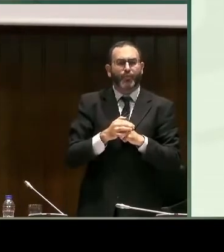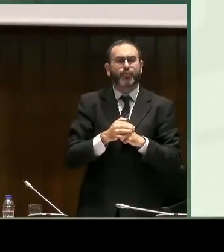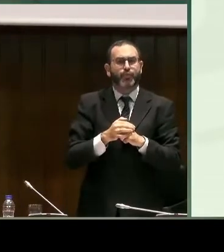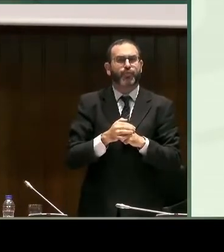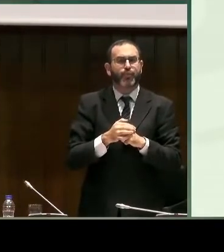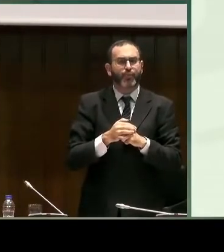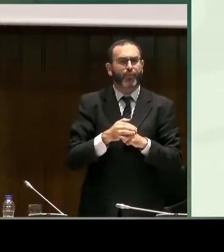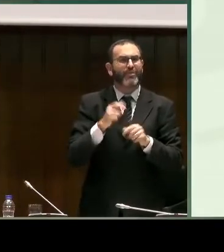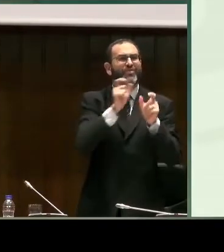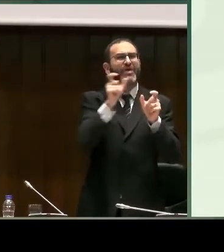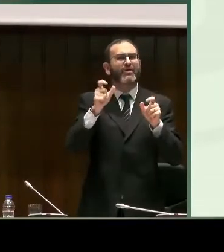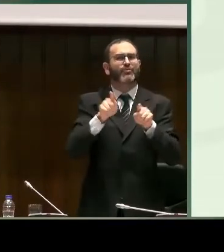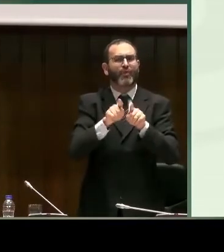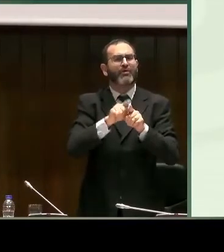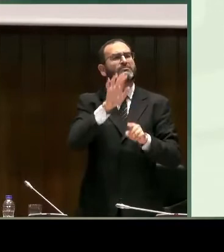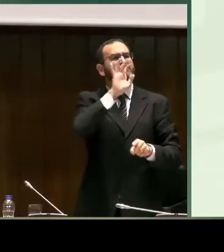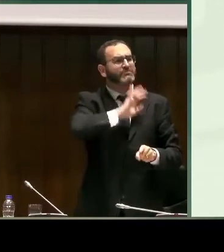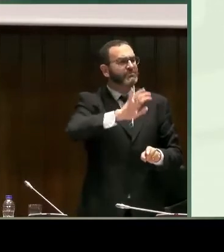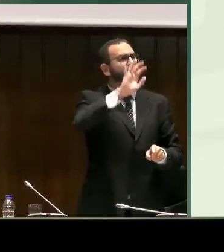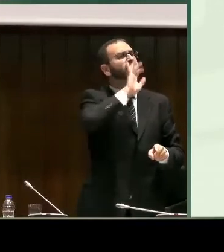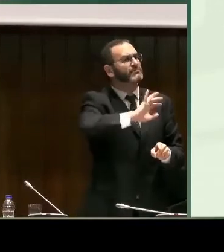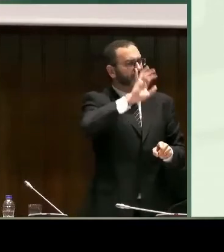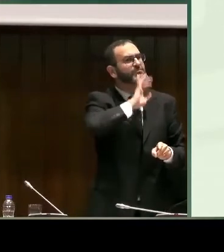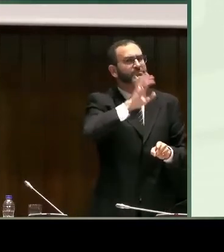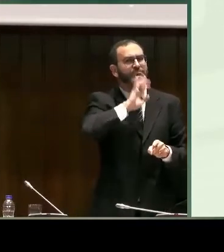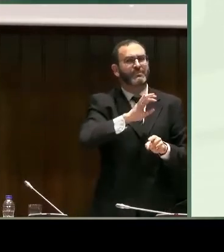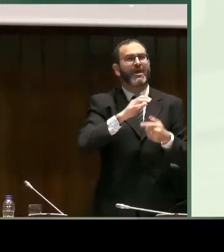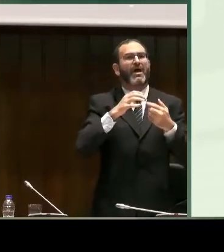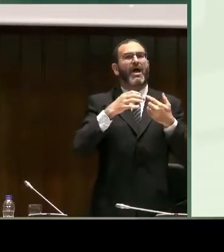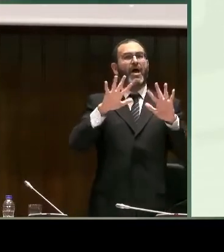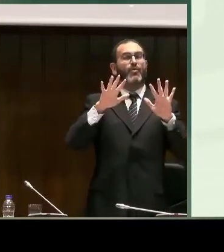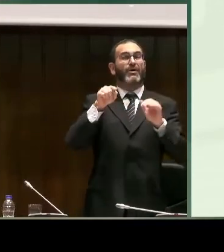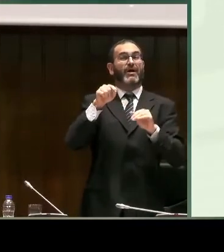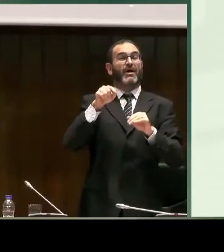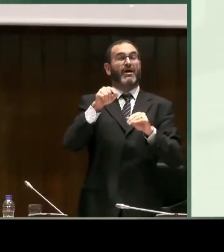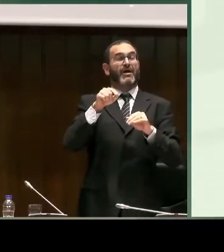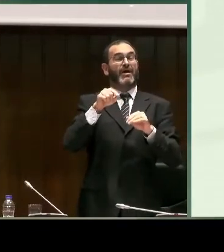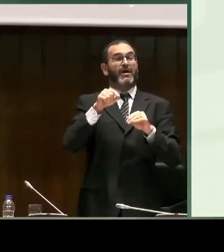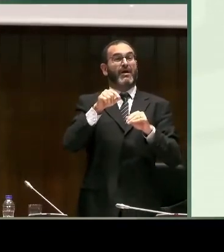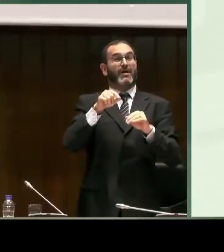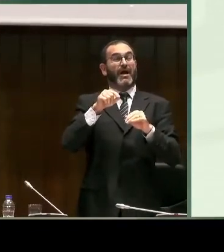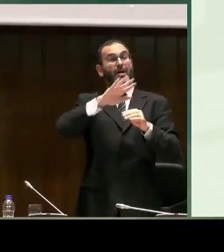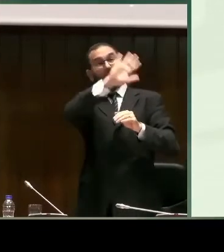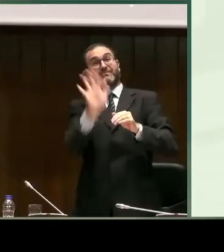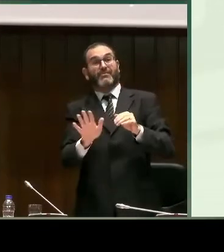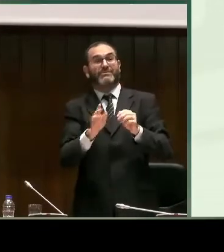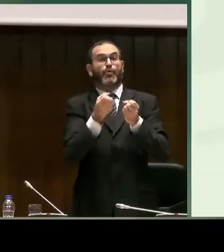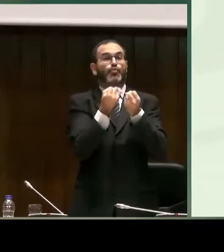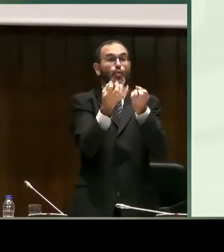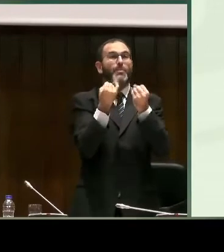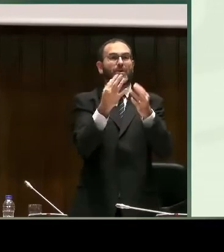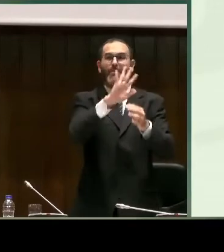y que además es un ámbito que siempre ha sido objeto de lucha para nuestro colectivo,